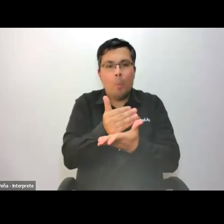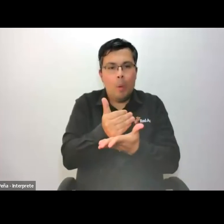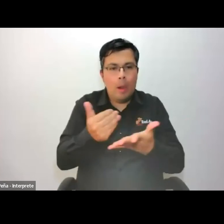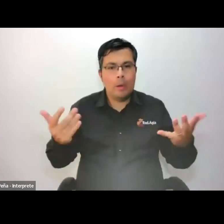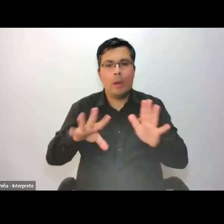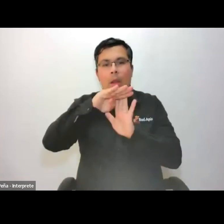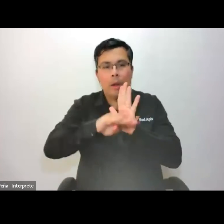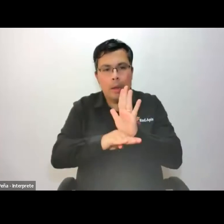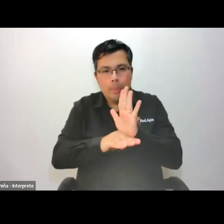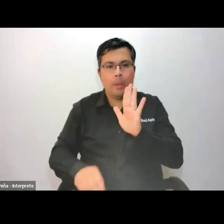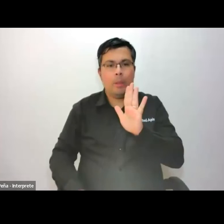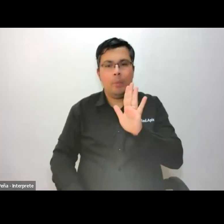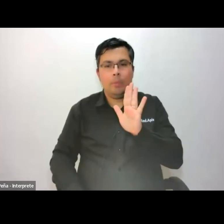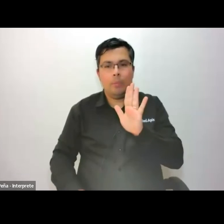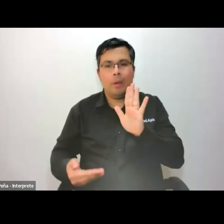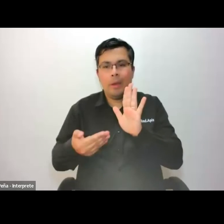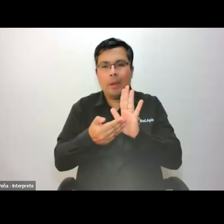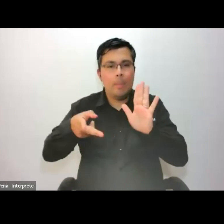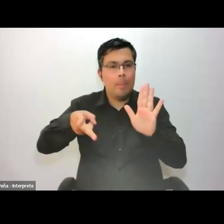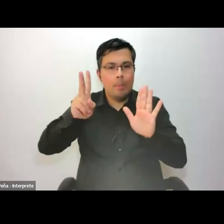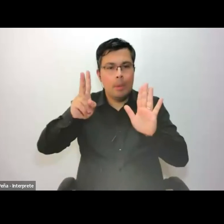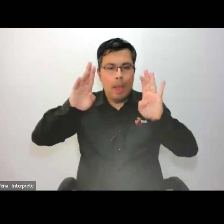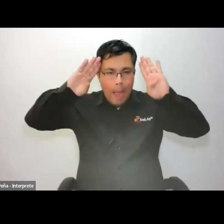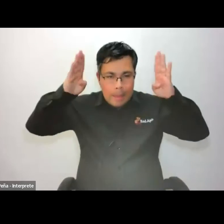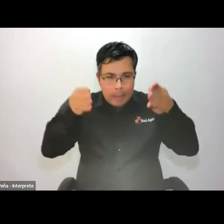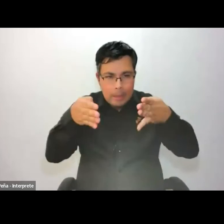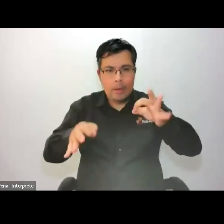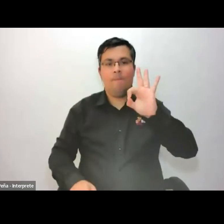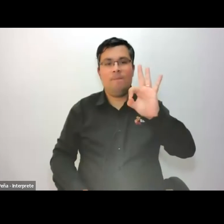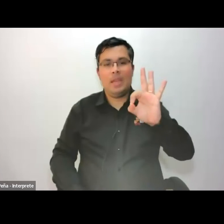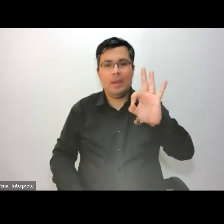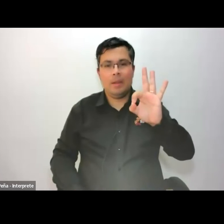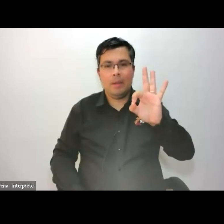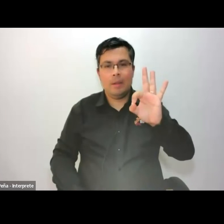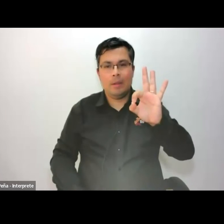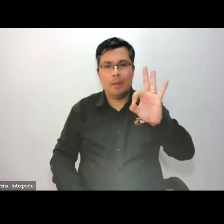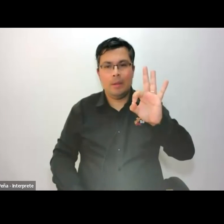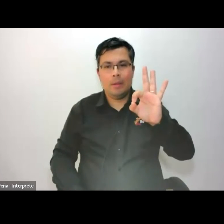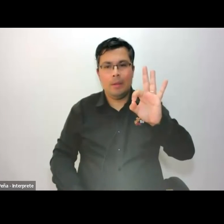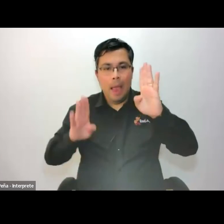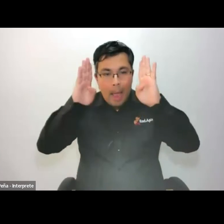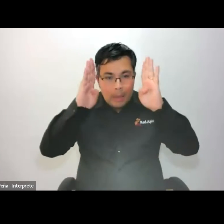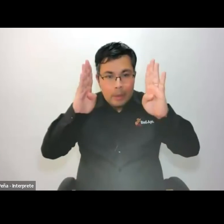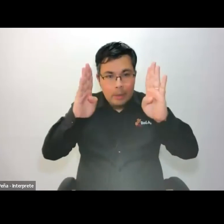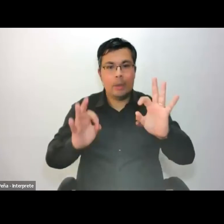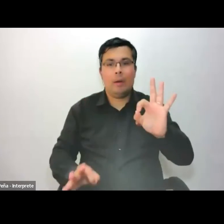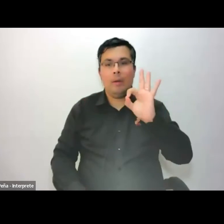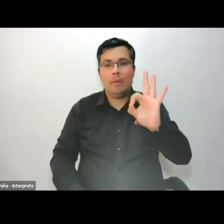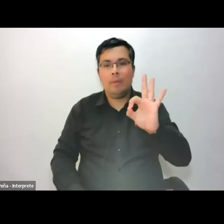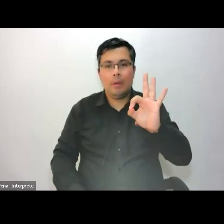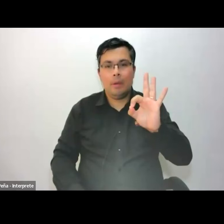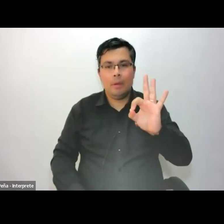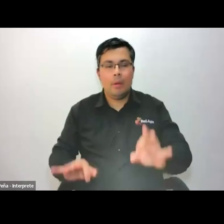reglamentos, ¿no?, que permitan atender las particularidades de quienes somos en las comunidades educativas, desde